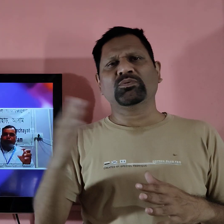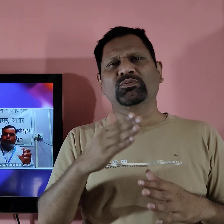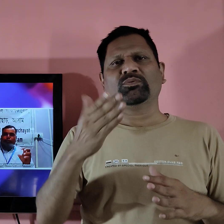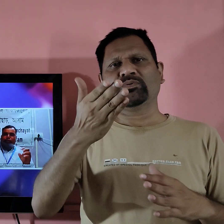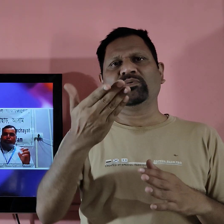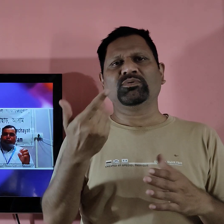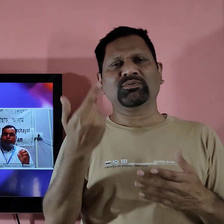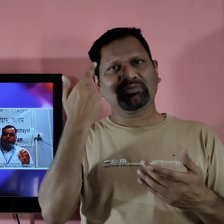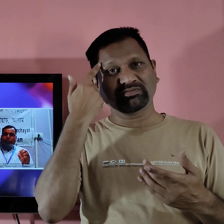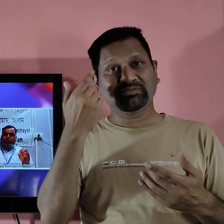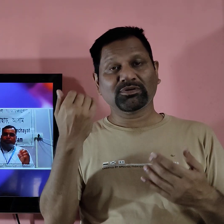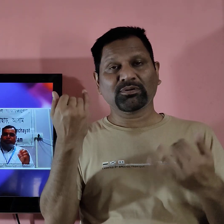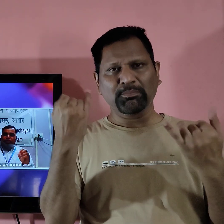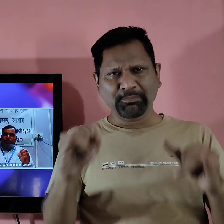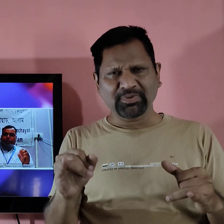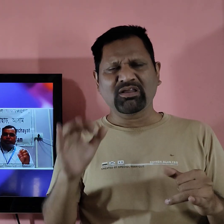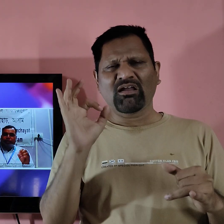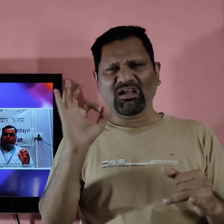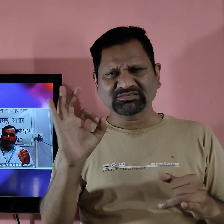बड़े आदमी और